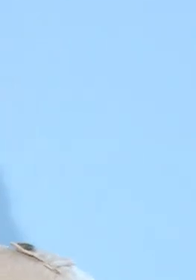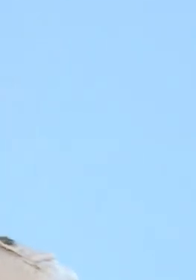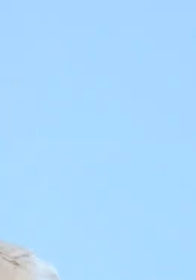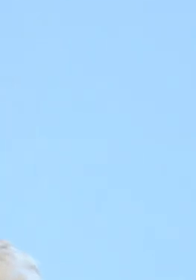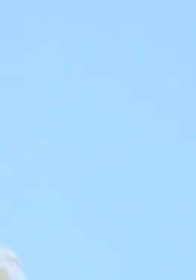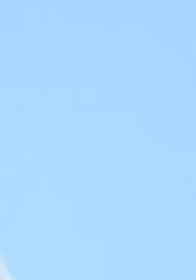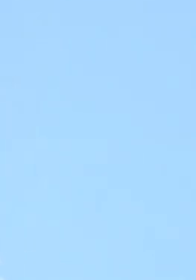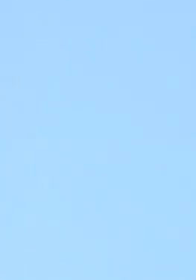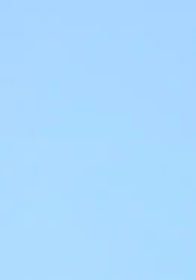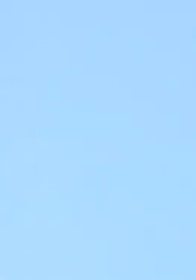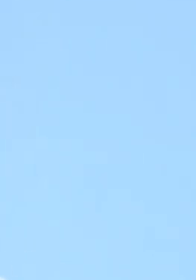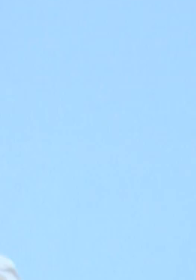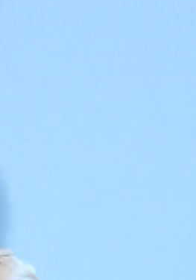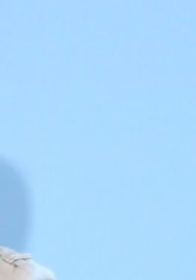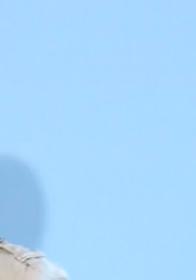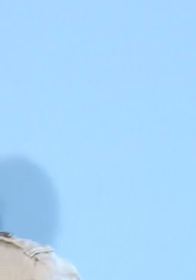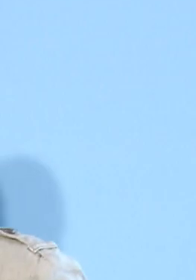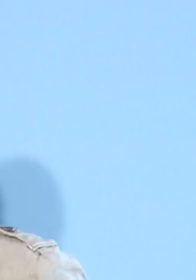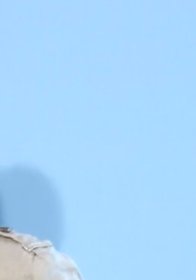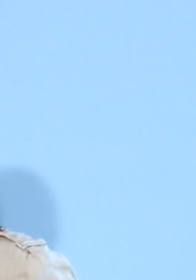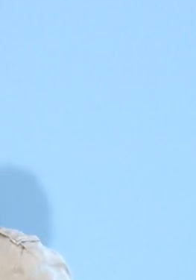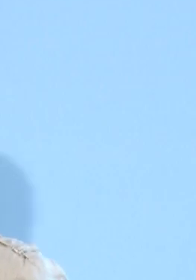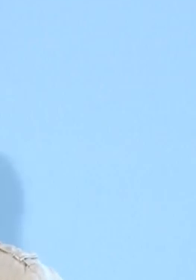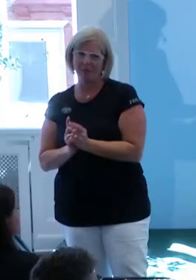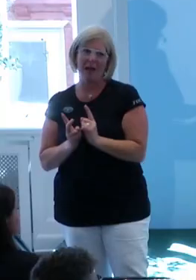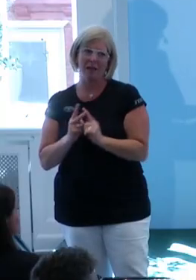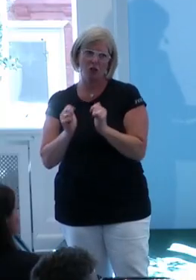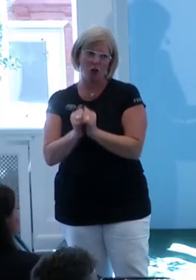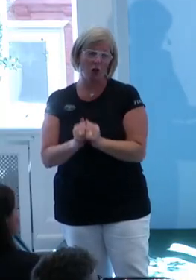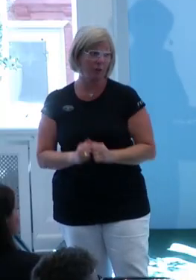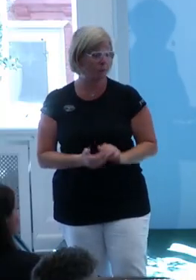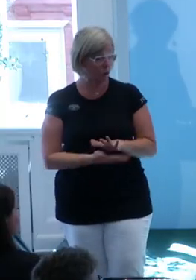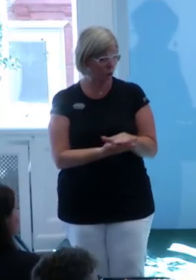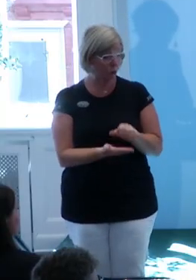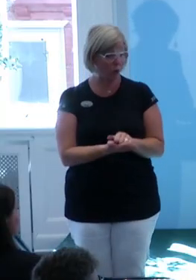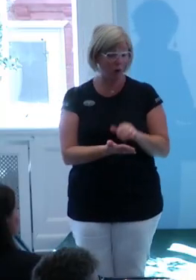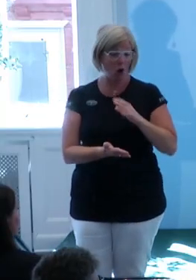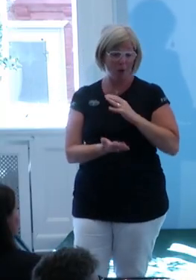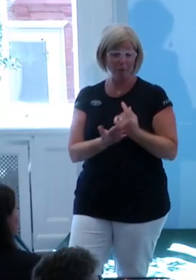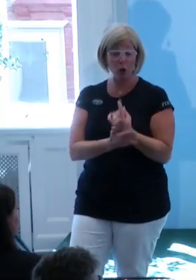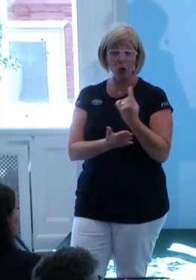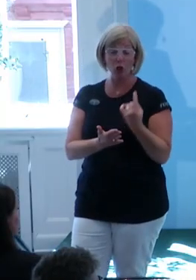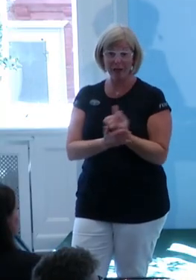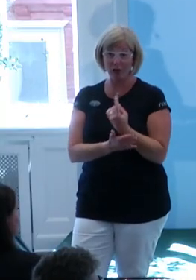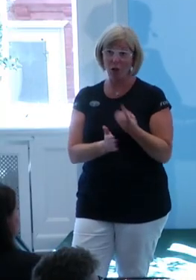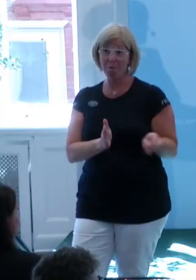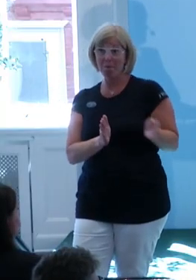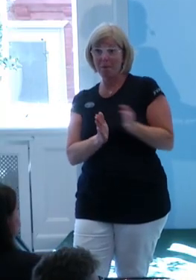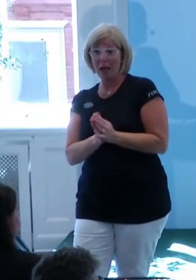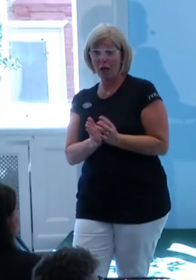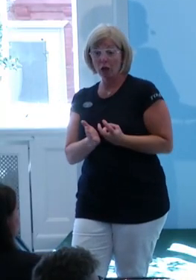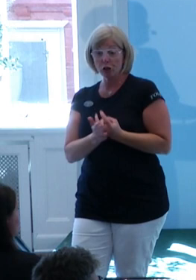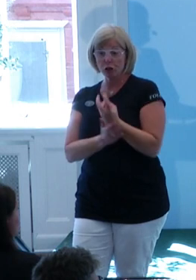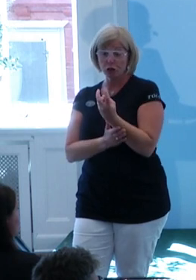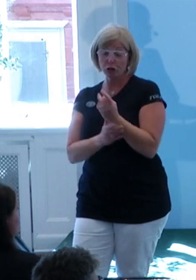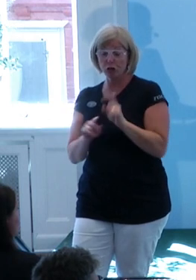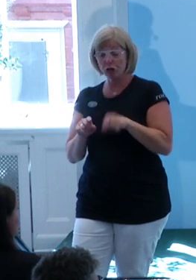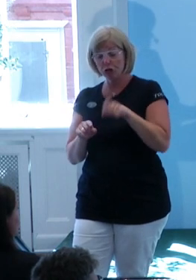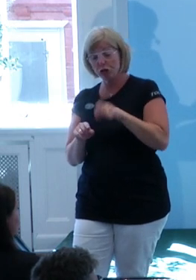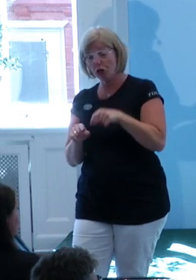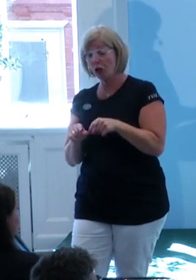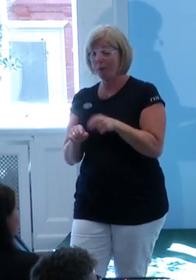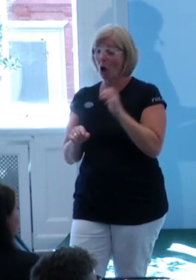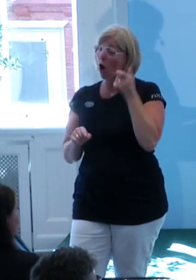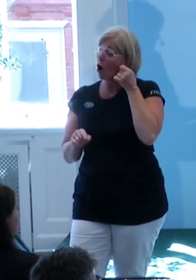den är man ju mer rädd om. Så att det blir det viktigt. I Skåne så har vi ju möjlighet att ta med cykeln på våra både Öresundståg